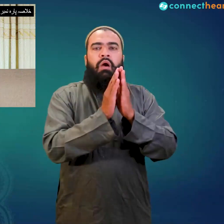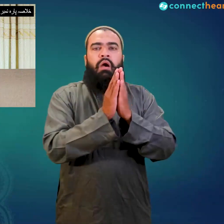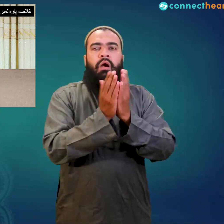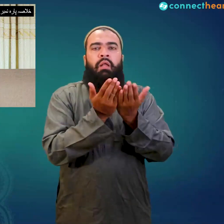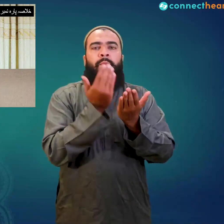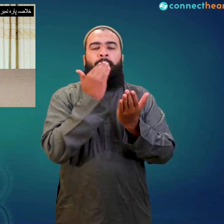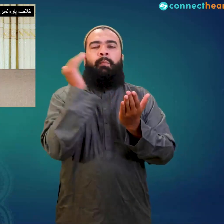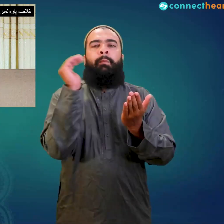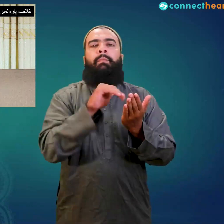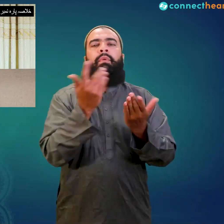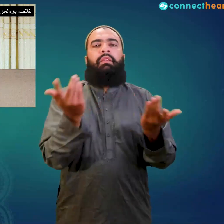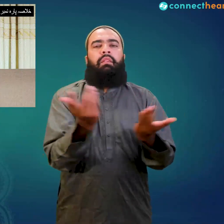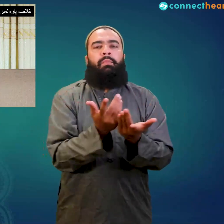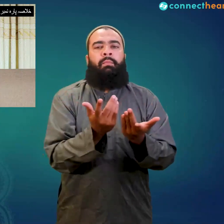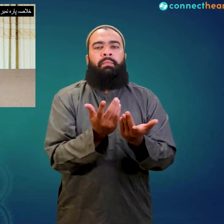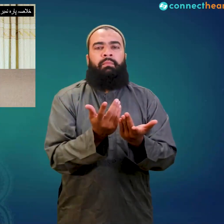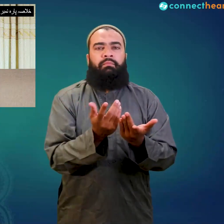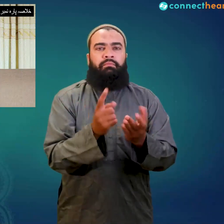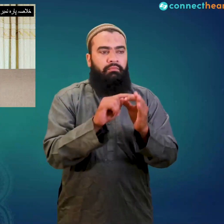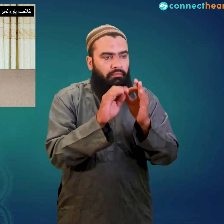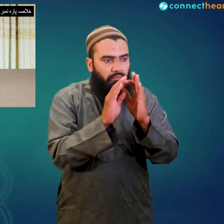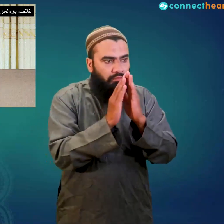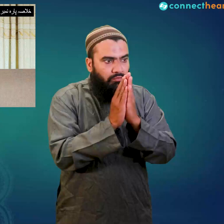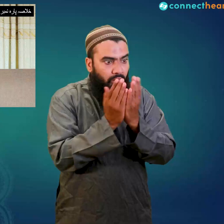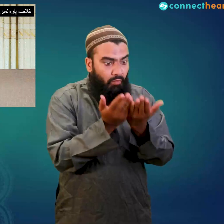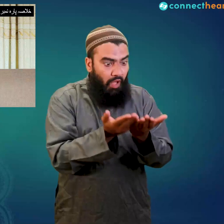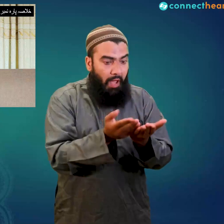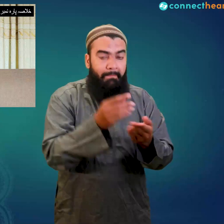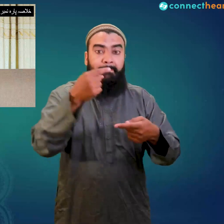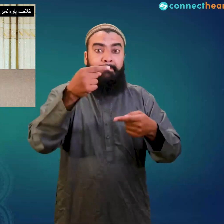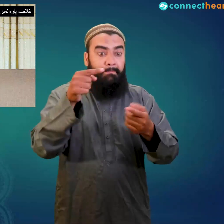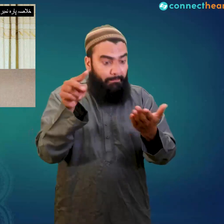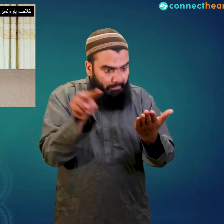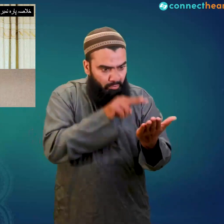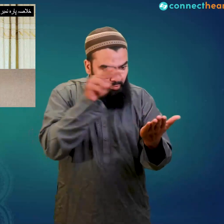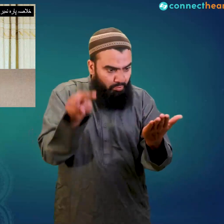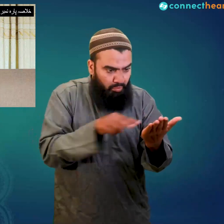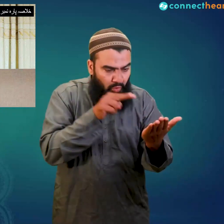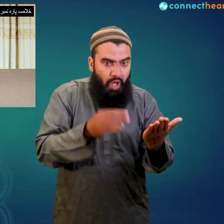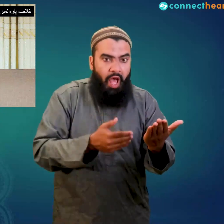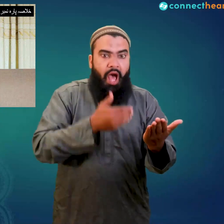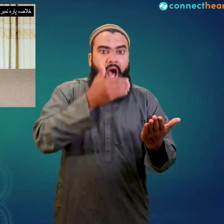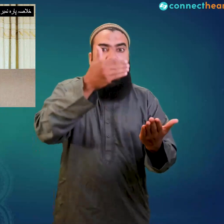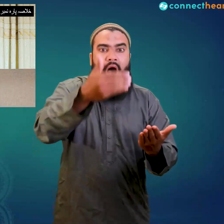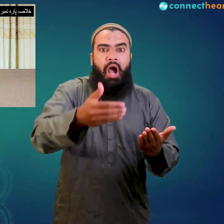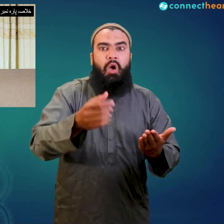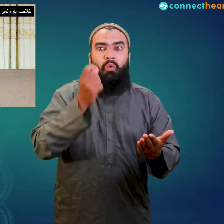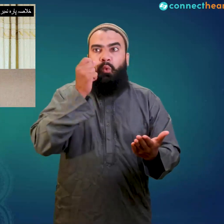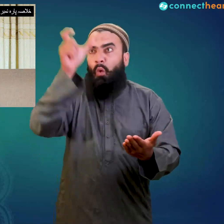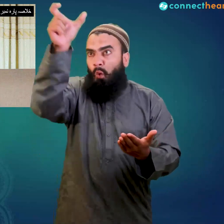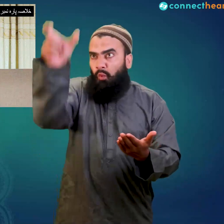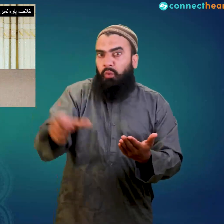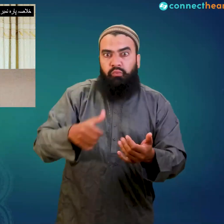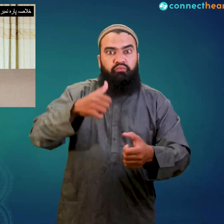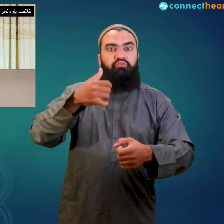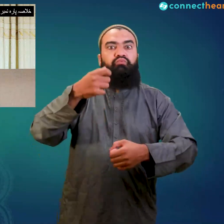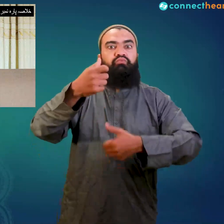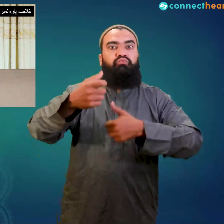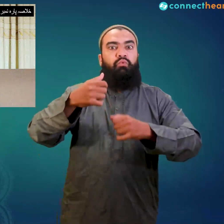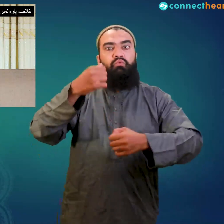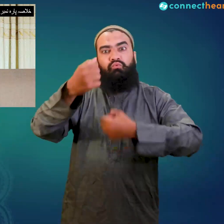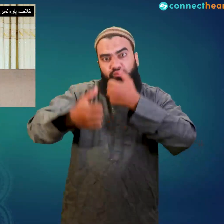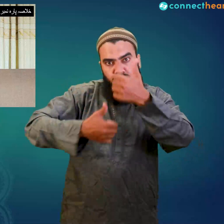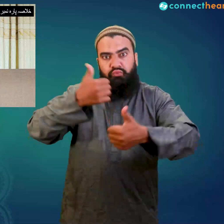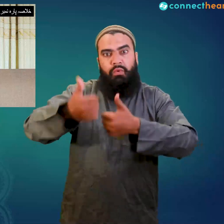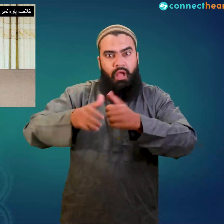قرآن دشمنوں پر فتح اور مقاصد میں کامیابی کا ذریعہ ہے، یعنی قرآن کی تعلیمات پر جب عمل کیا